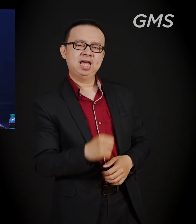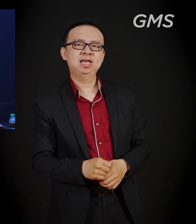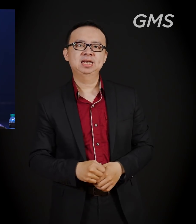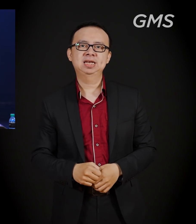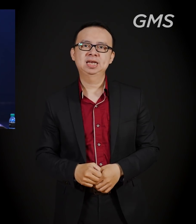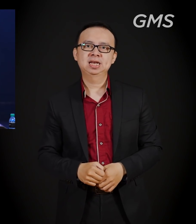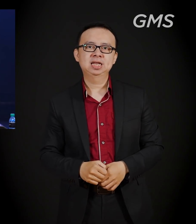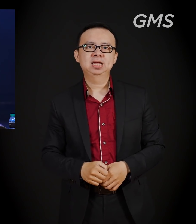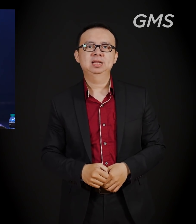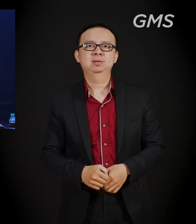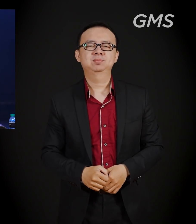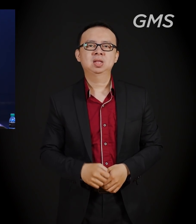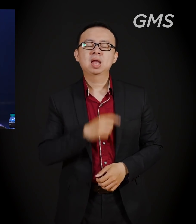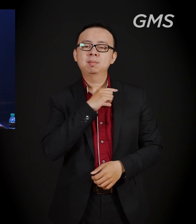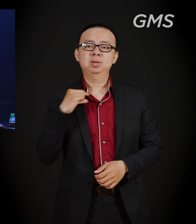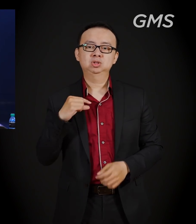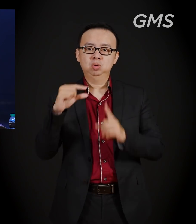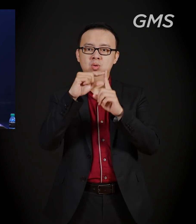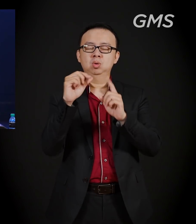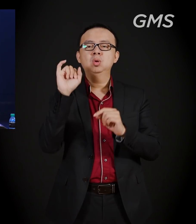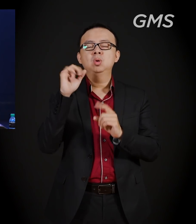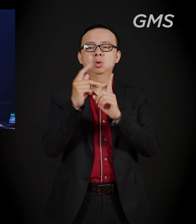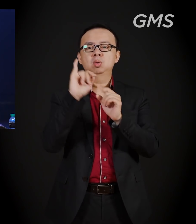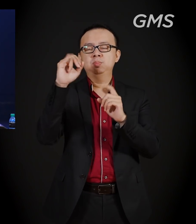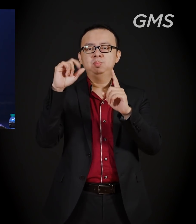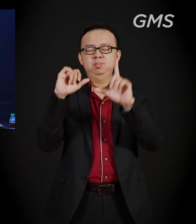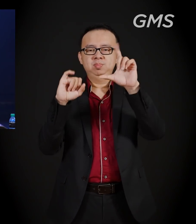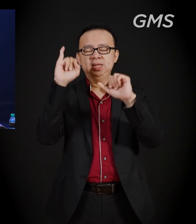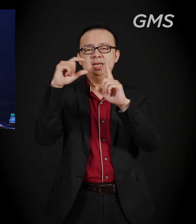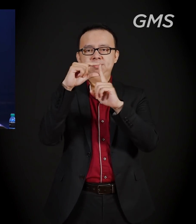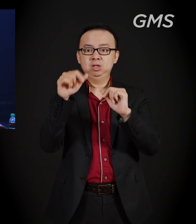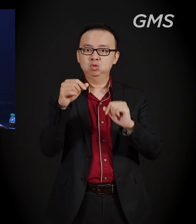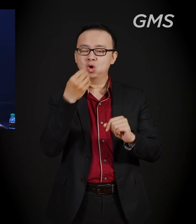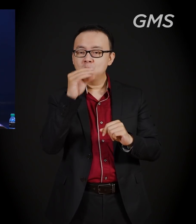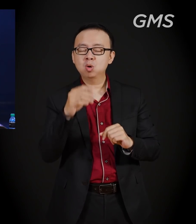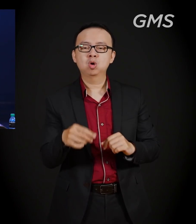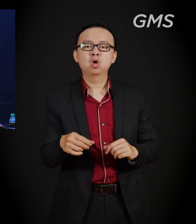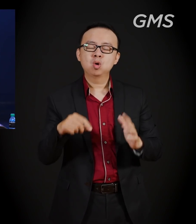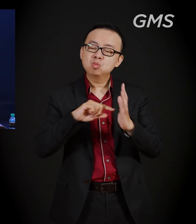Kata Ko Philip, pokoknya mulai saja, saya udah coba, saya coba gambar. Saya aja gak suka, apalagi orang.